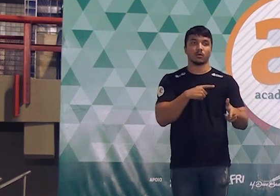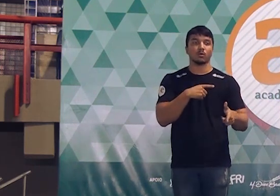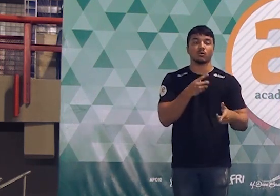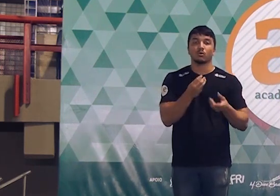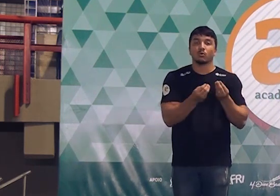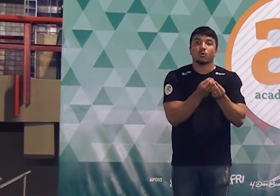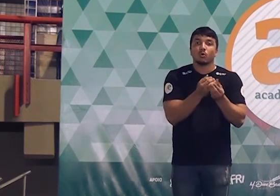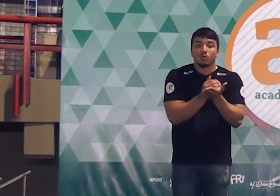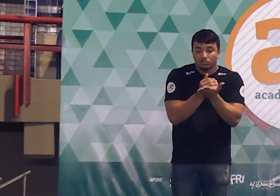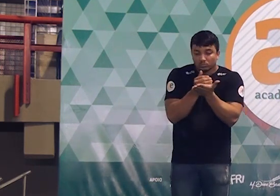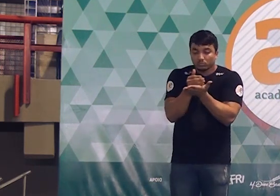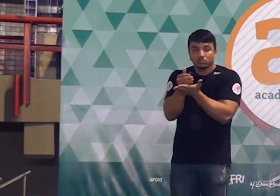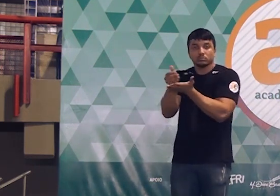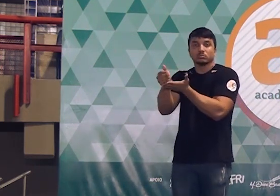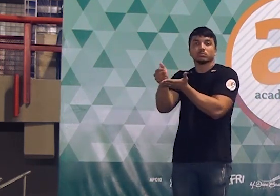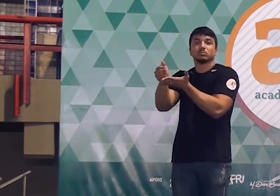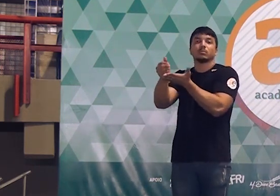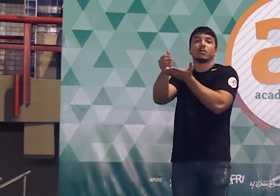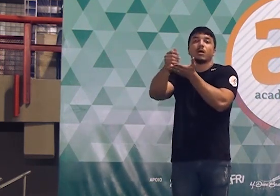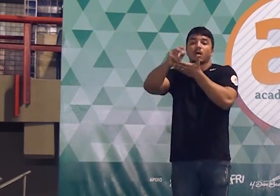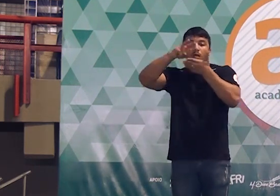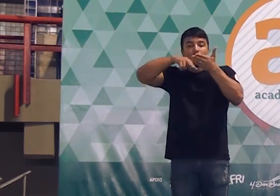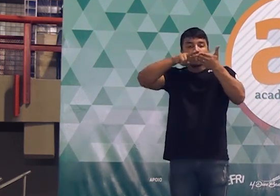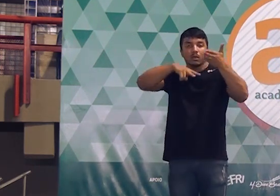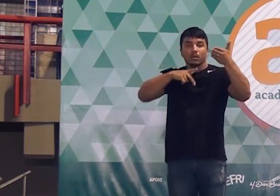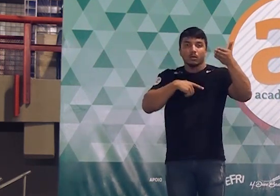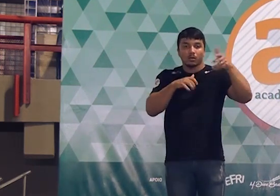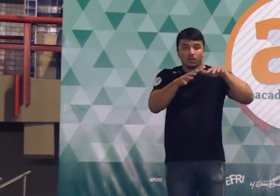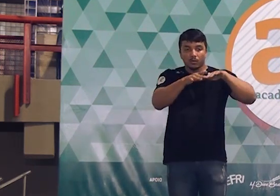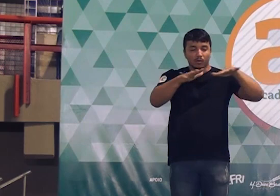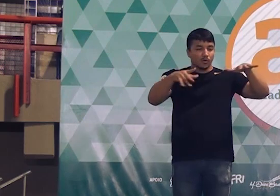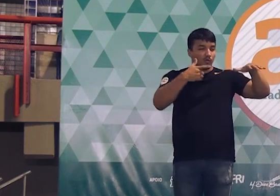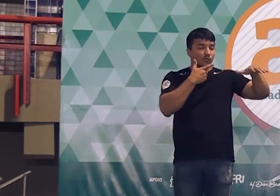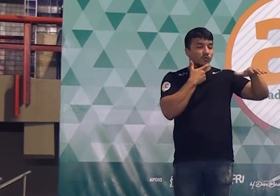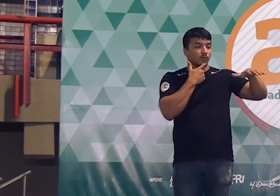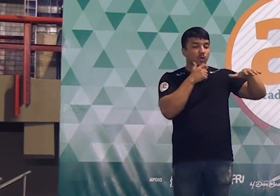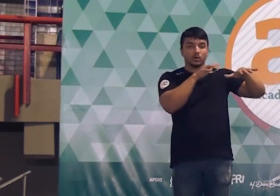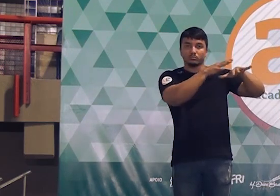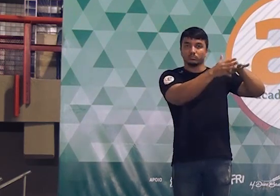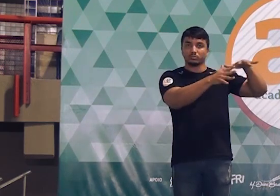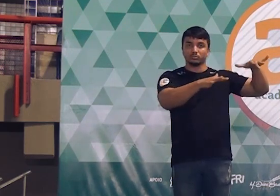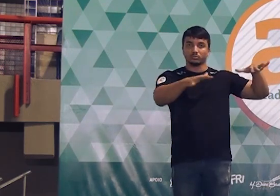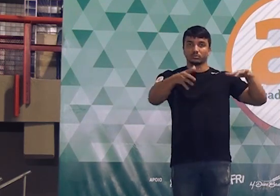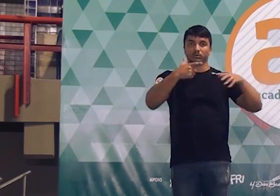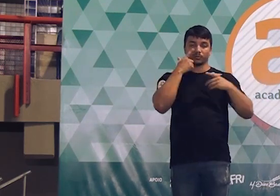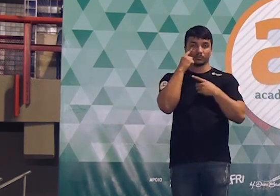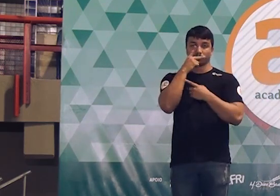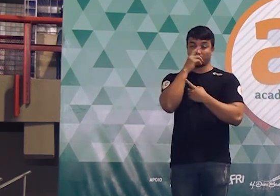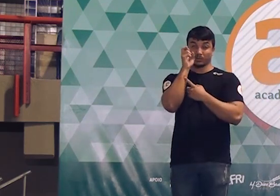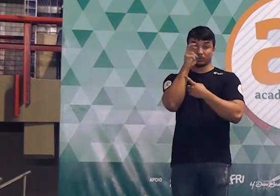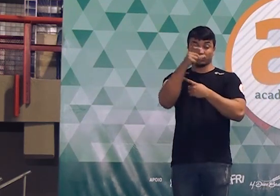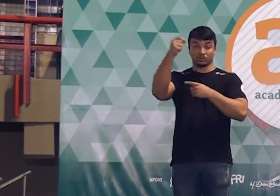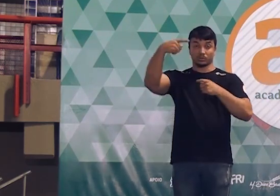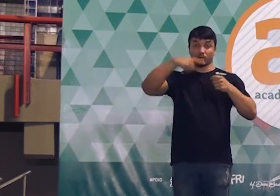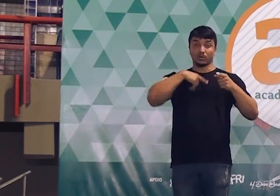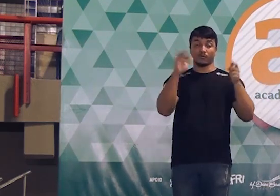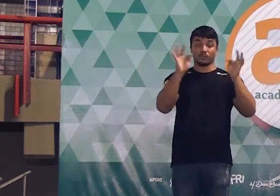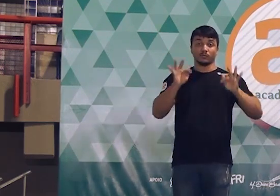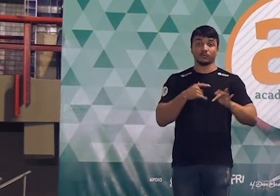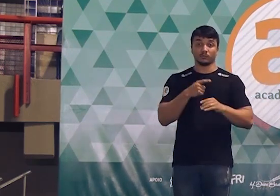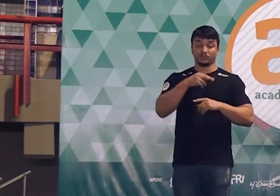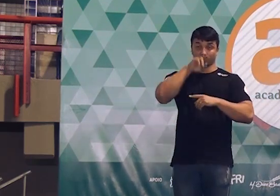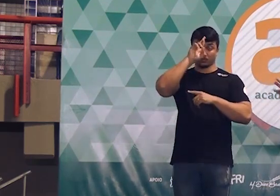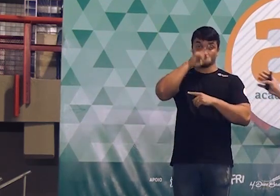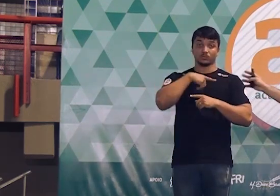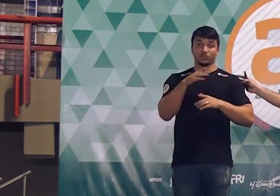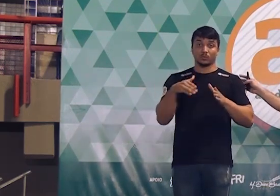é que começa aquela obra, Trigueiro? Na planície avermelhada, os juazeiros alargavam 2 manchas verdes, os infelizes tinham caminhado bem o dia